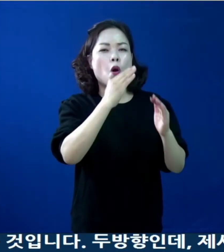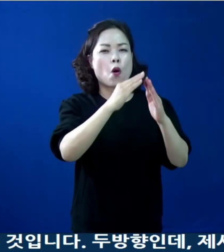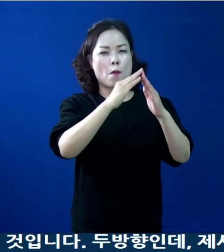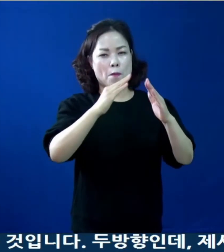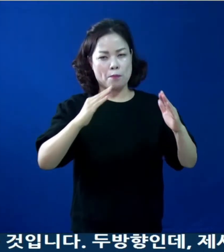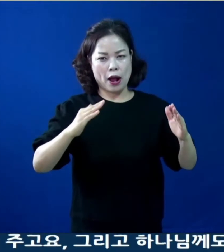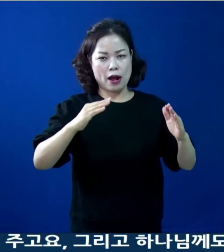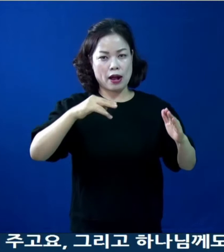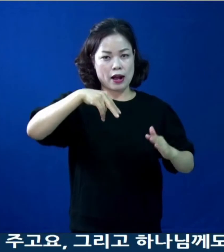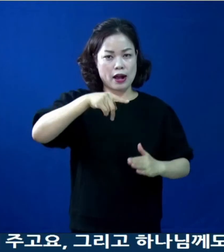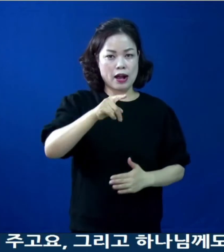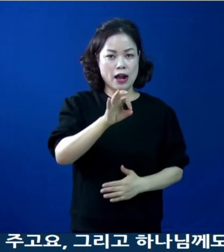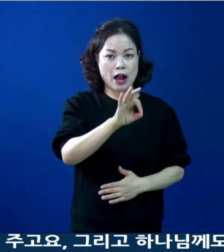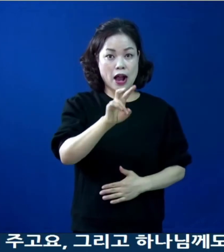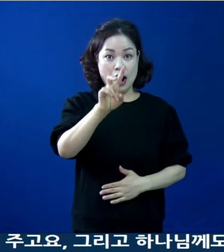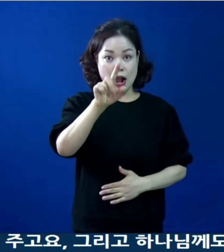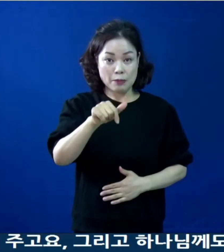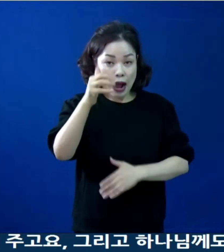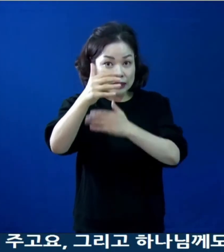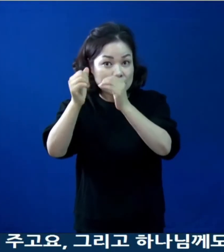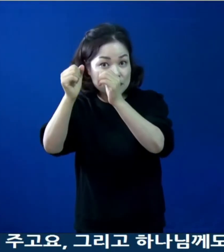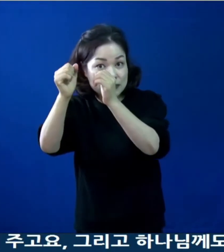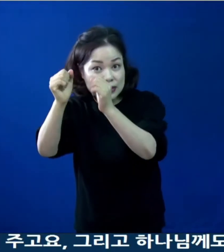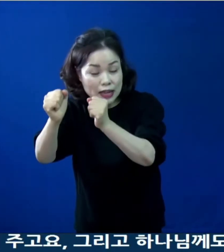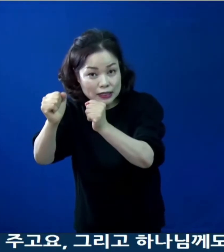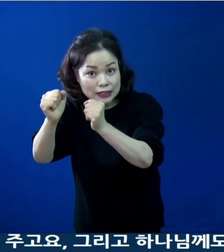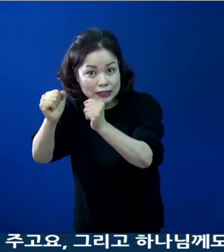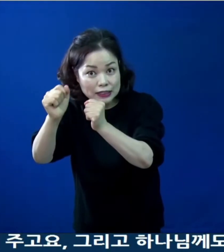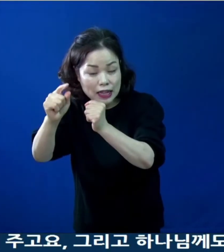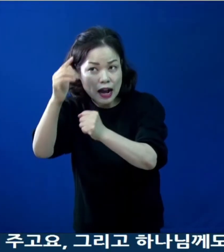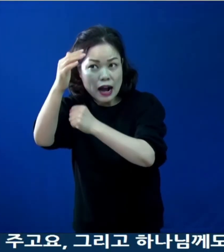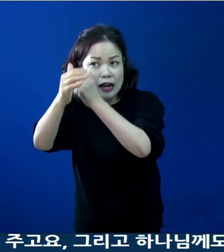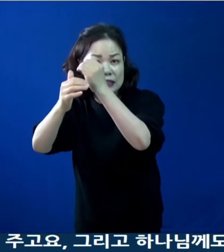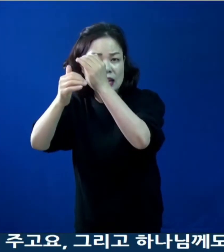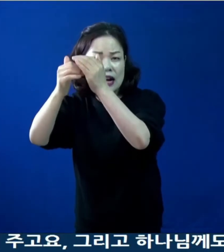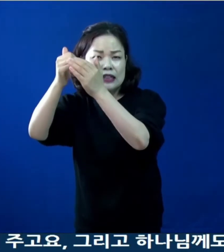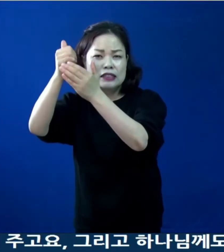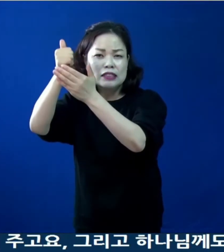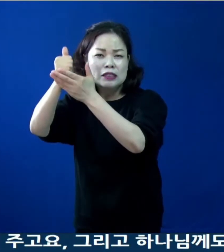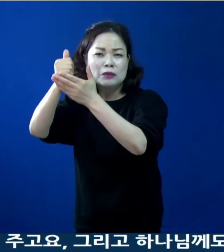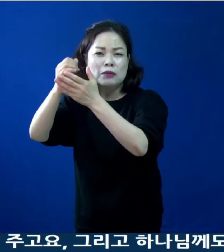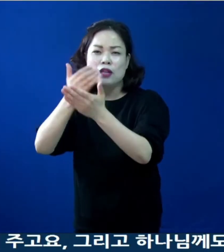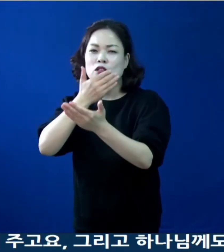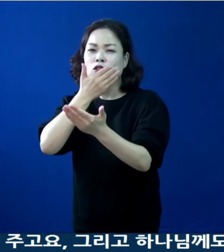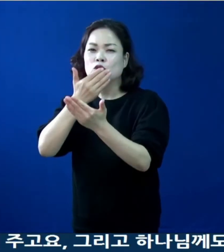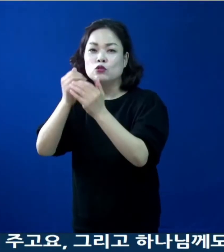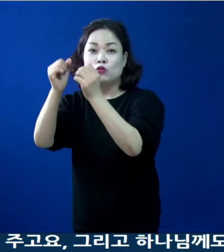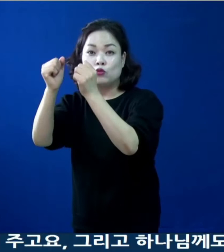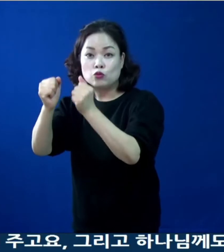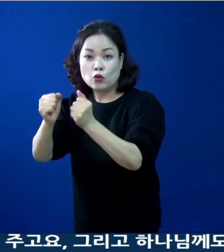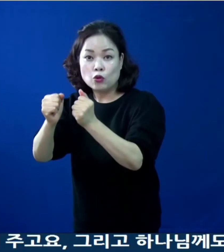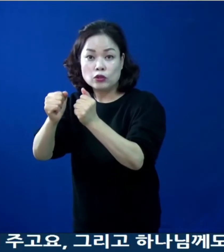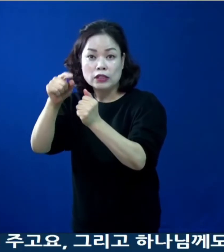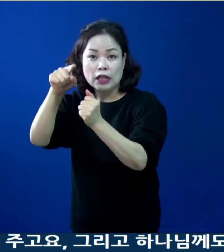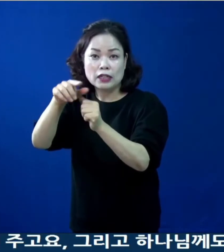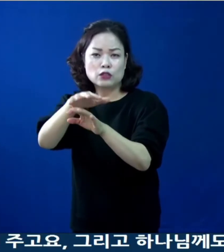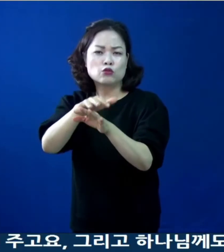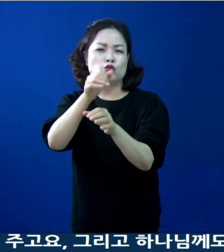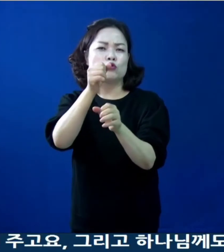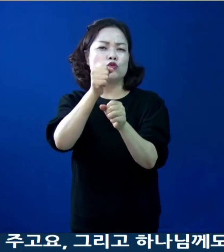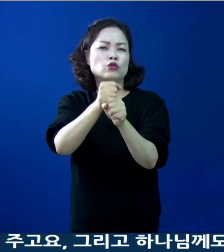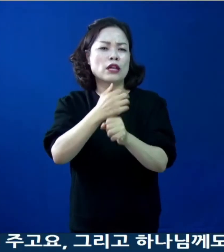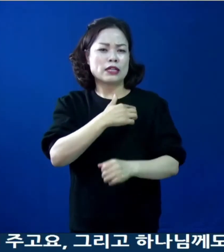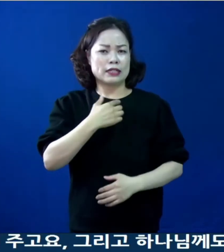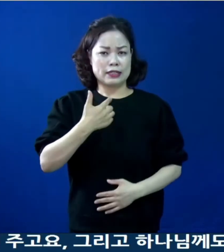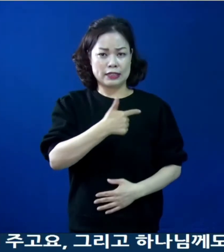겁니다. 하나님의 임재, 하나님이 계신 곳, 하나님 앞에 나아가는 하나님의 그 존재하시는 구조를 이 대제사장의